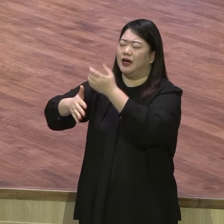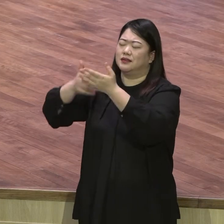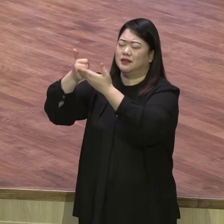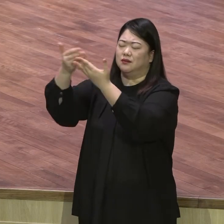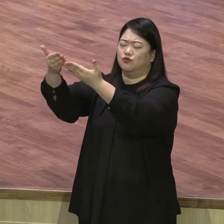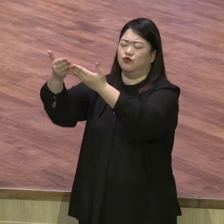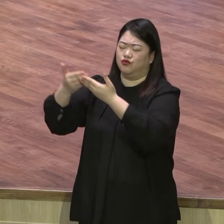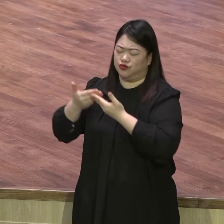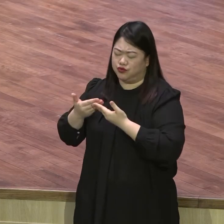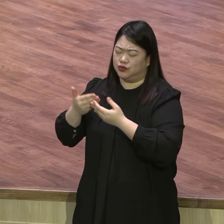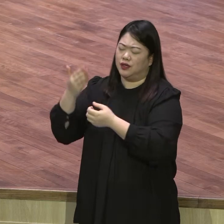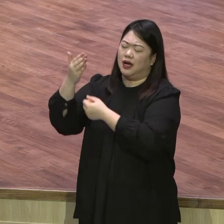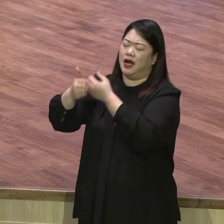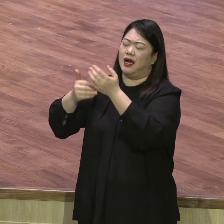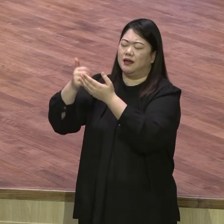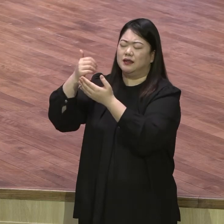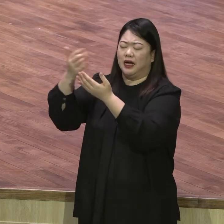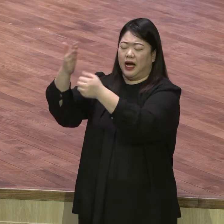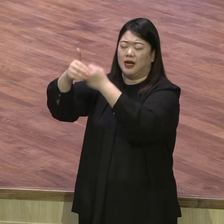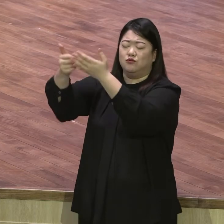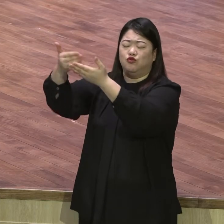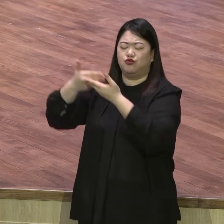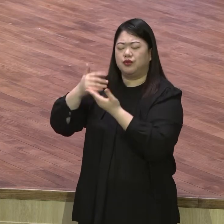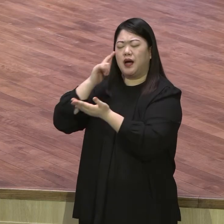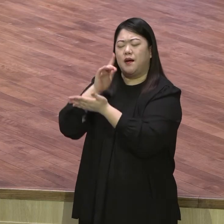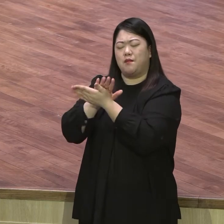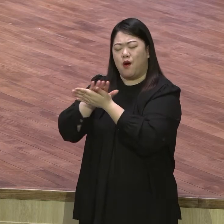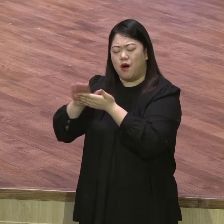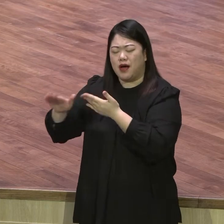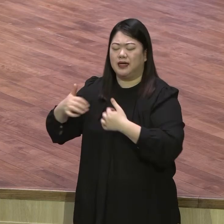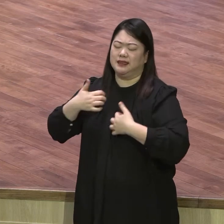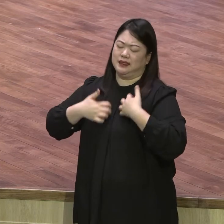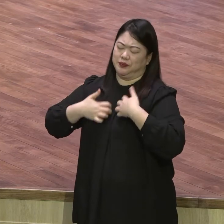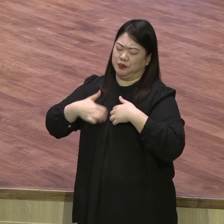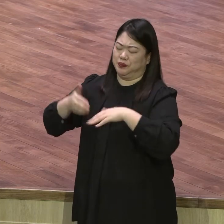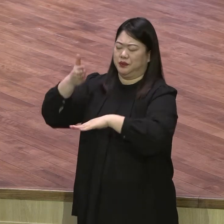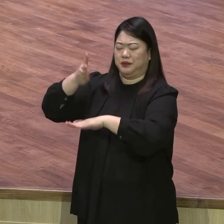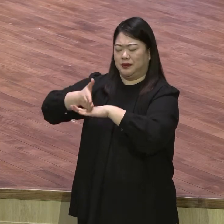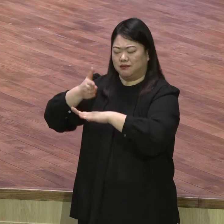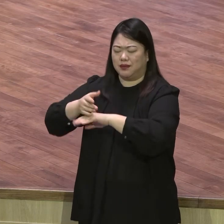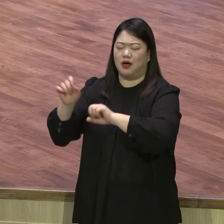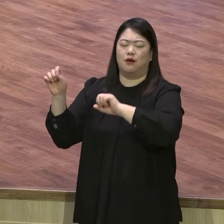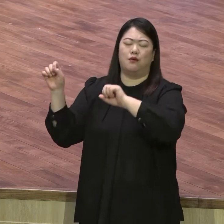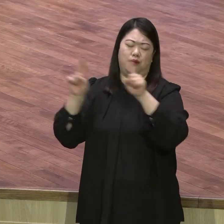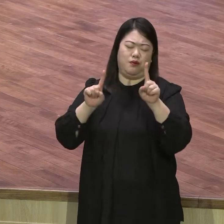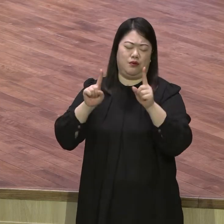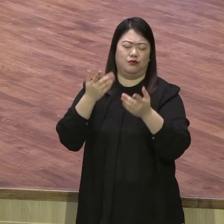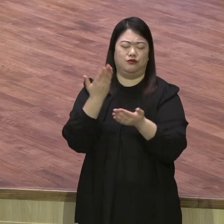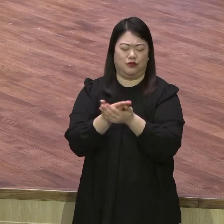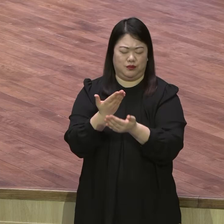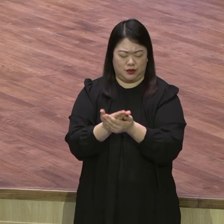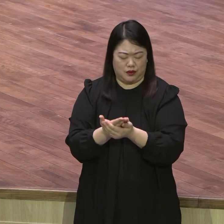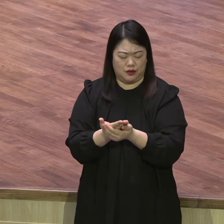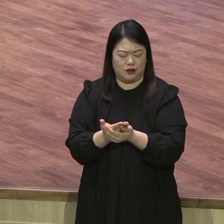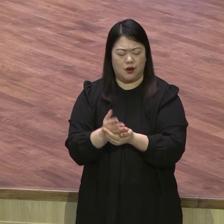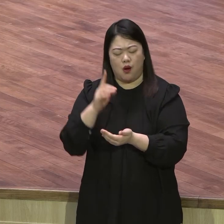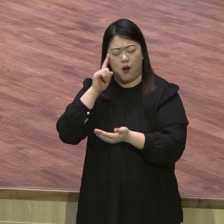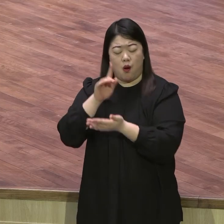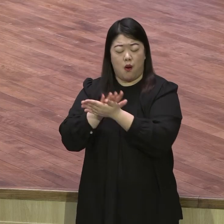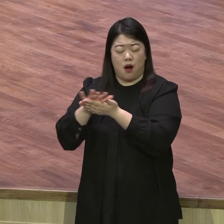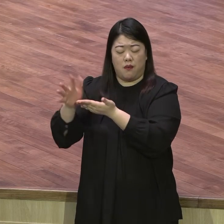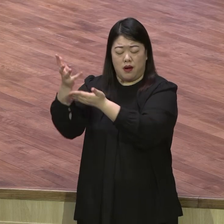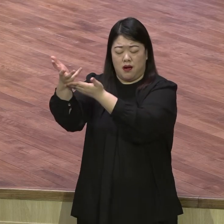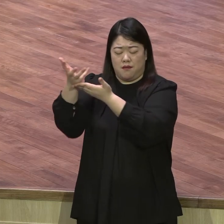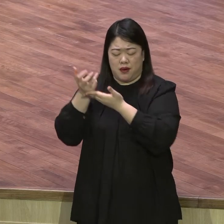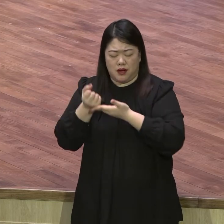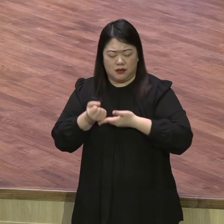것으로 위에서 나리는 참 평안, 참 기쁨, 참 감사를 회복하게 하여 주옵소서. 화평케 하는 자,